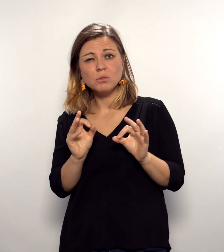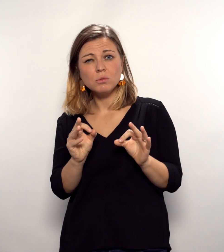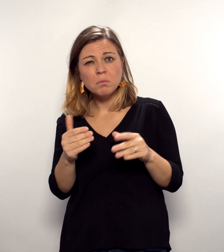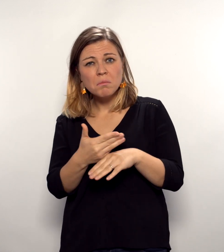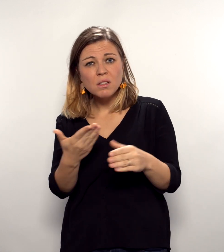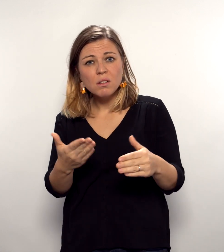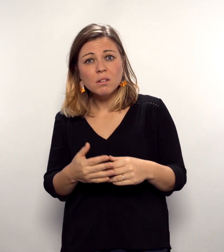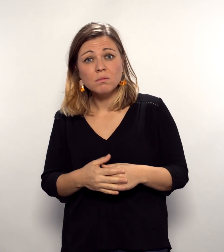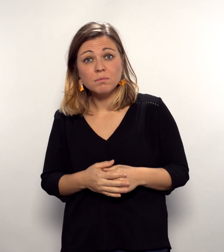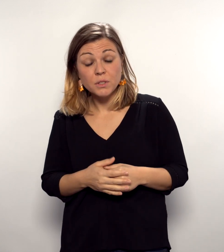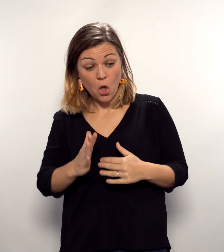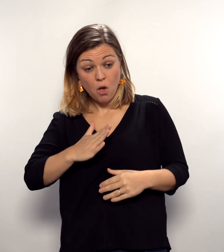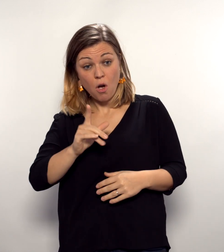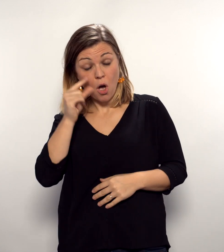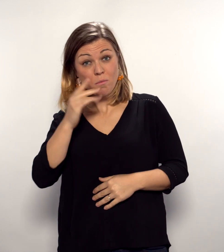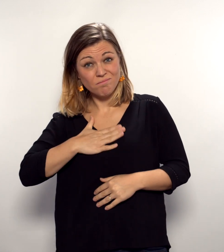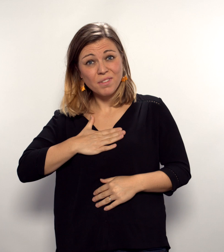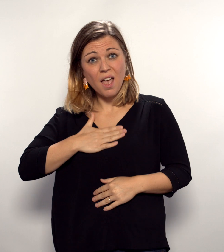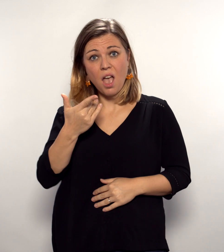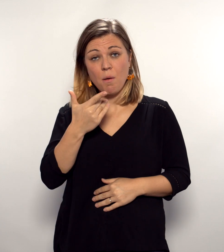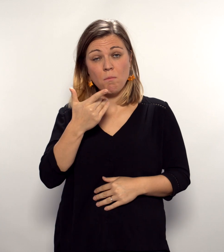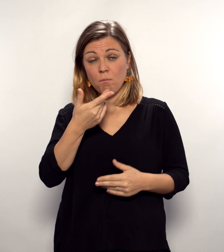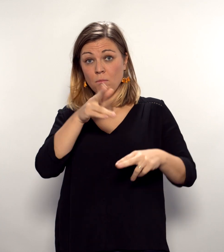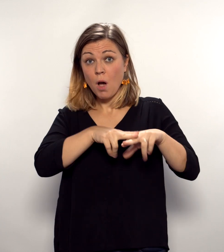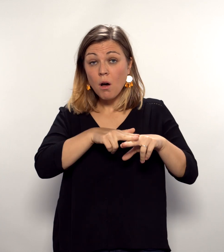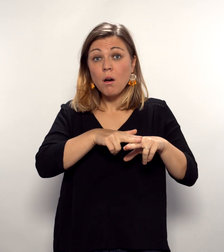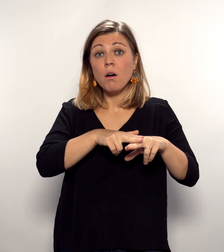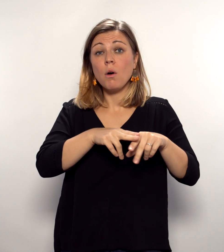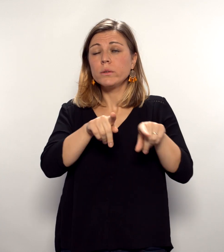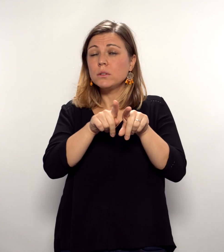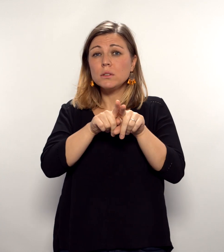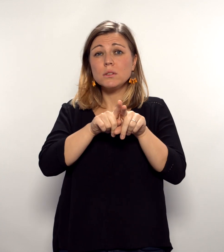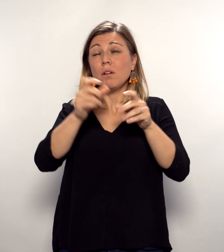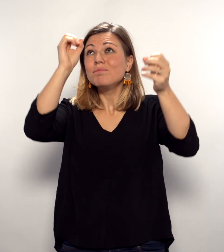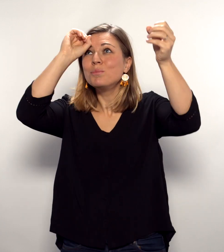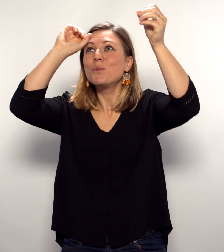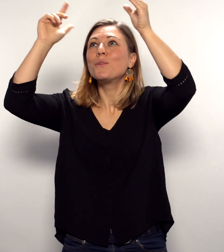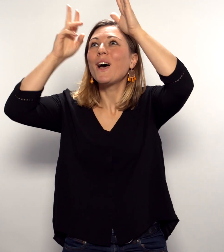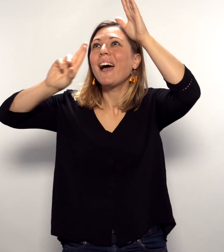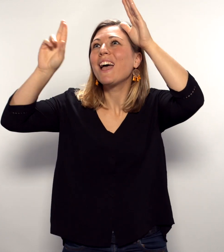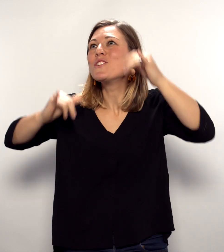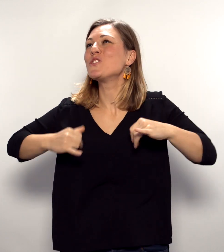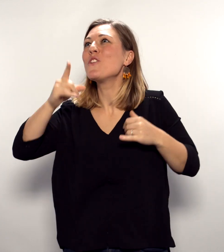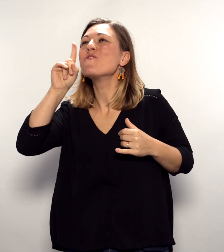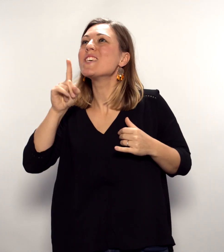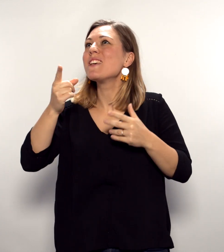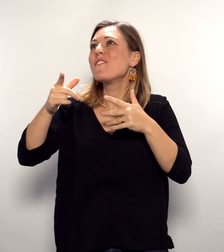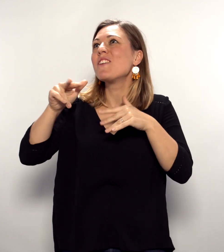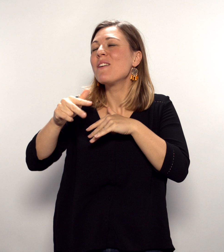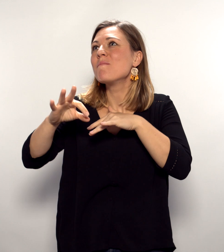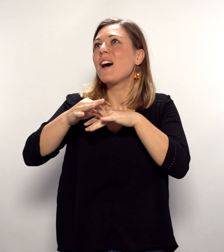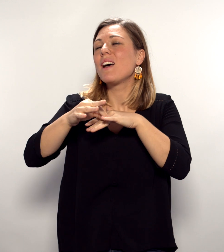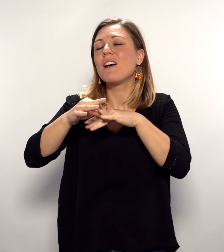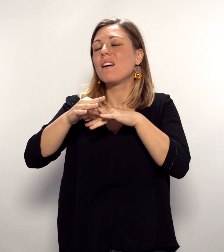nuit-là, j'ai perdu l'homme que j'aimais. J'ai aussi perdu mon rêve de jeune